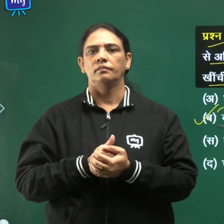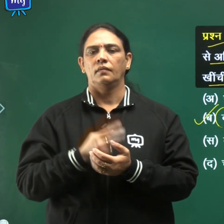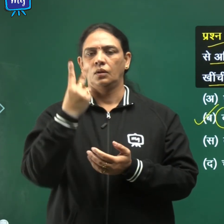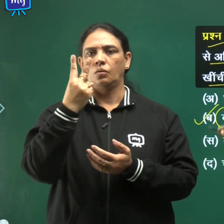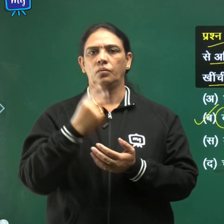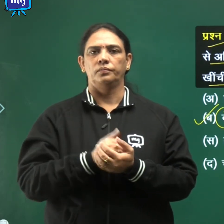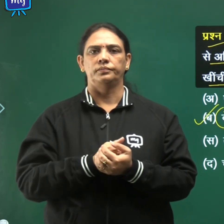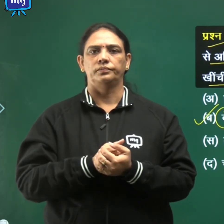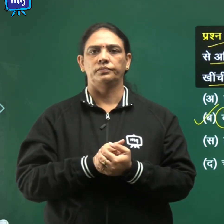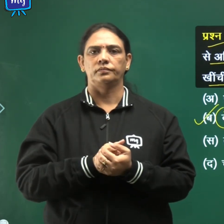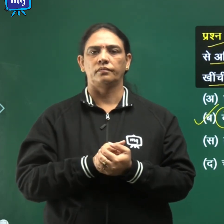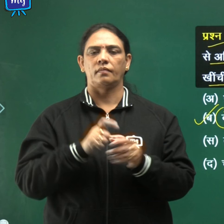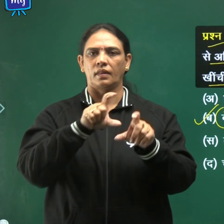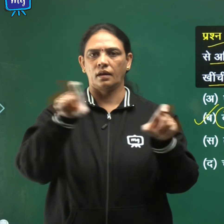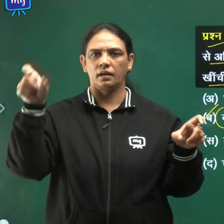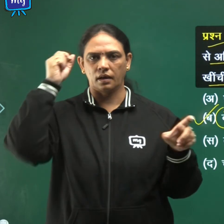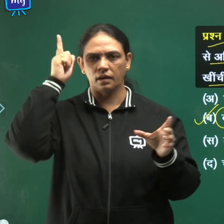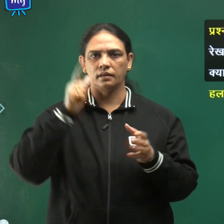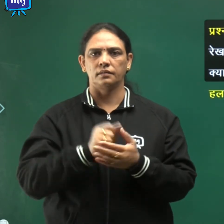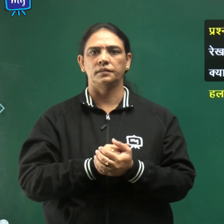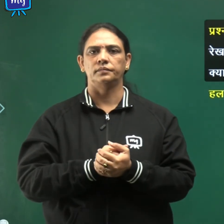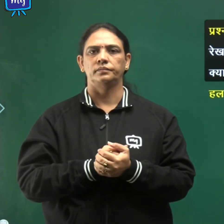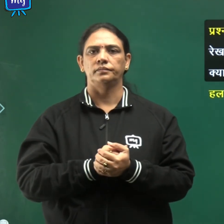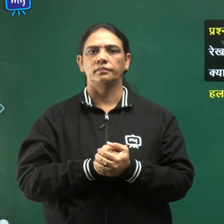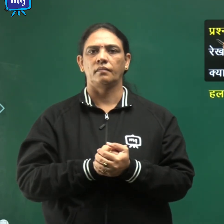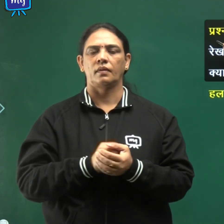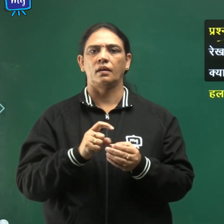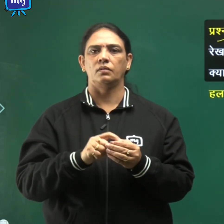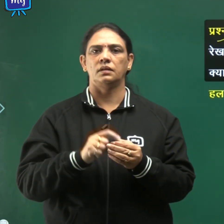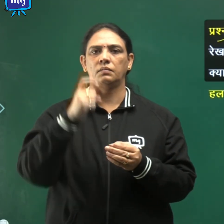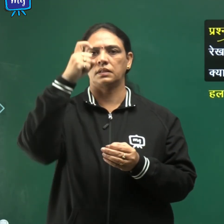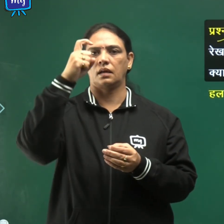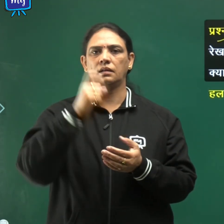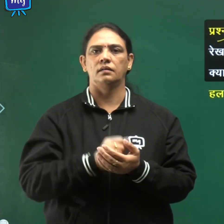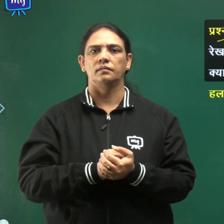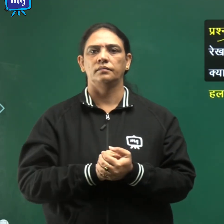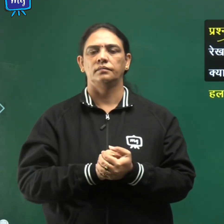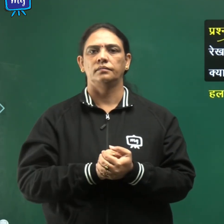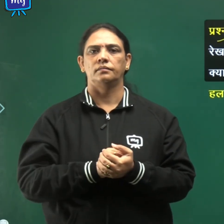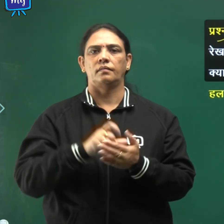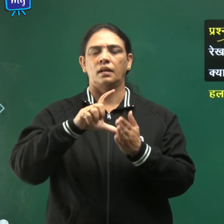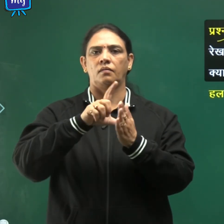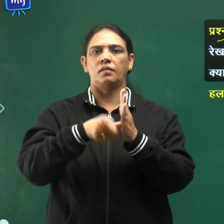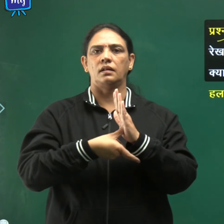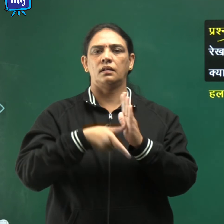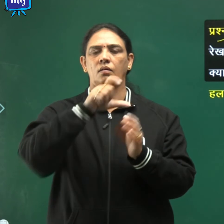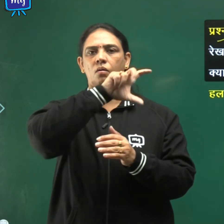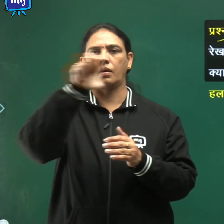2। समझ आ गया? प्रश्न नंबर 7, वृत्त तथा